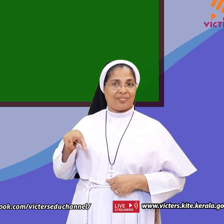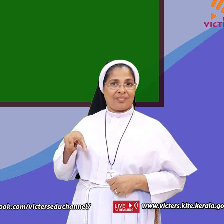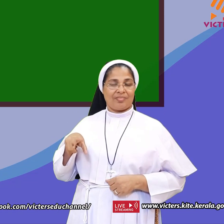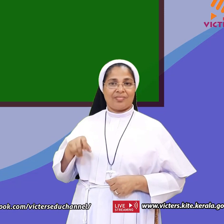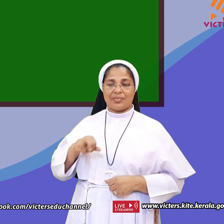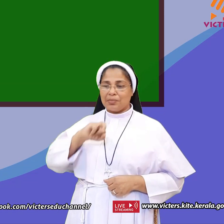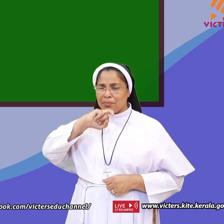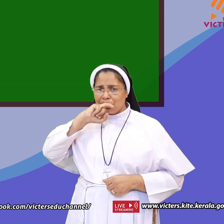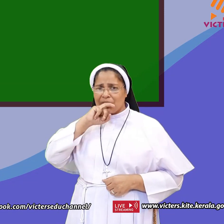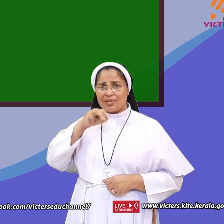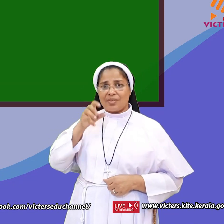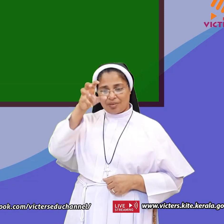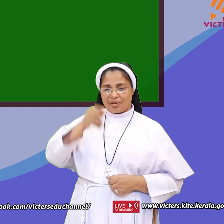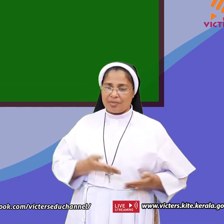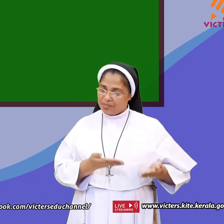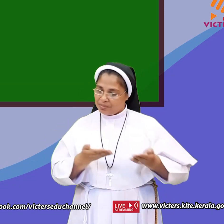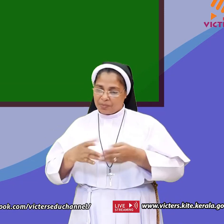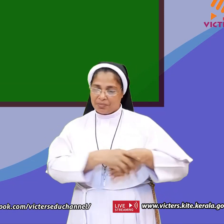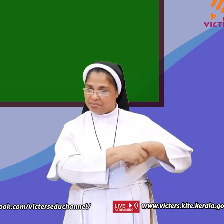മെത്രാൻ്റെ മുമ്പിൽ കൊണ്ടുവരികയാണ്.